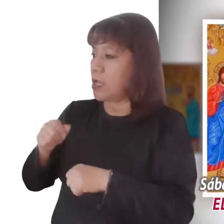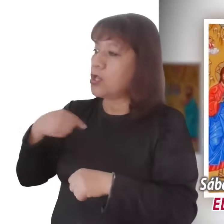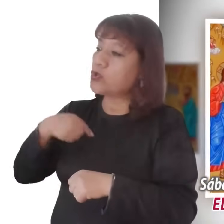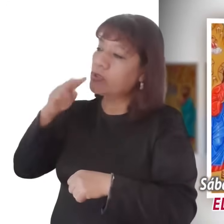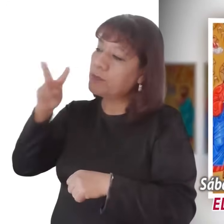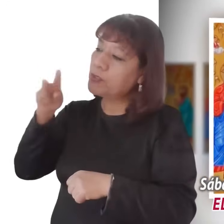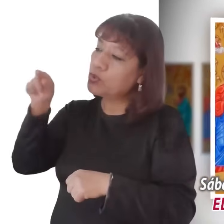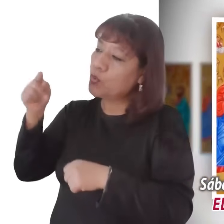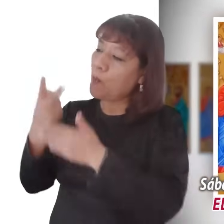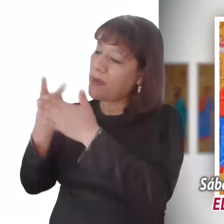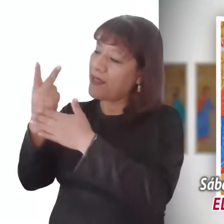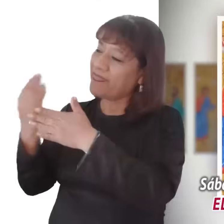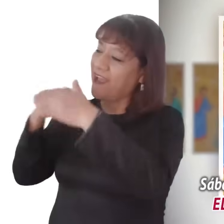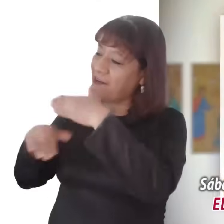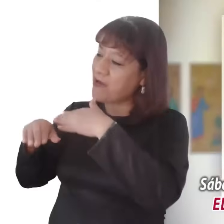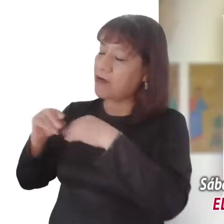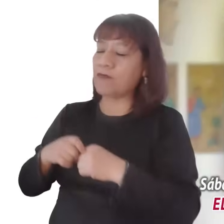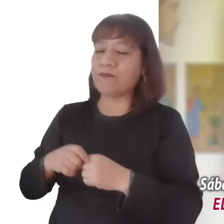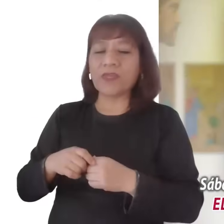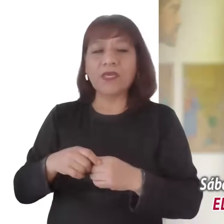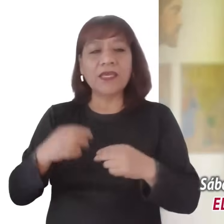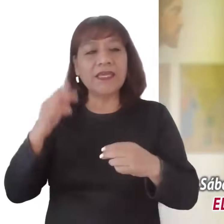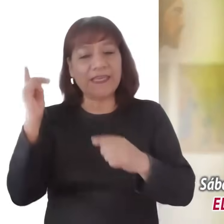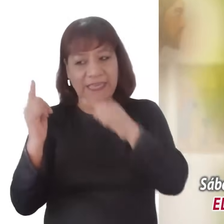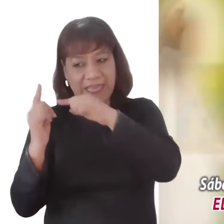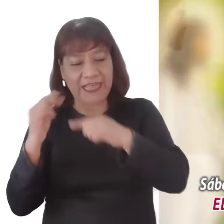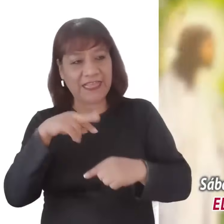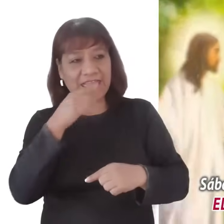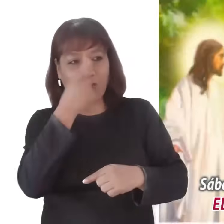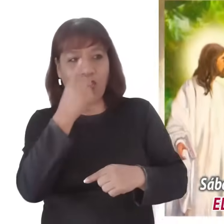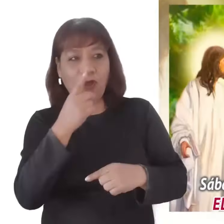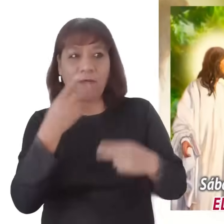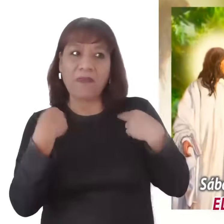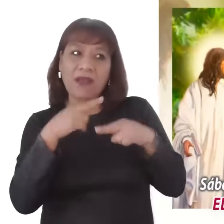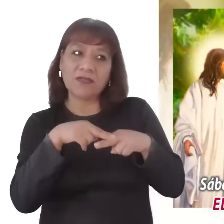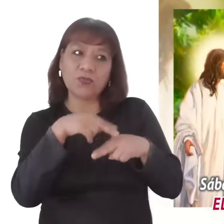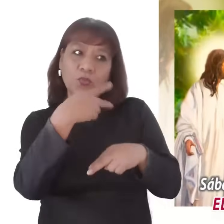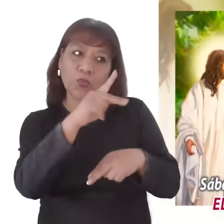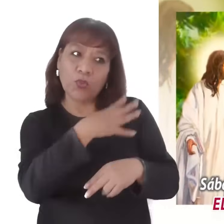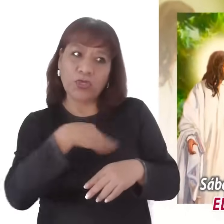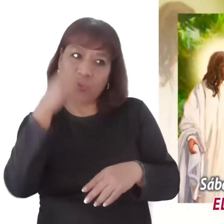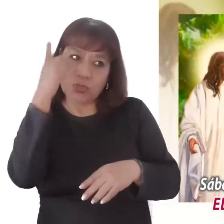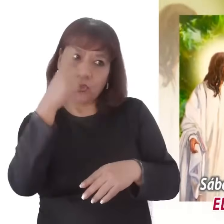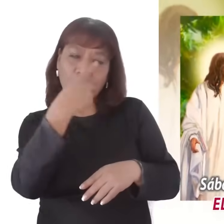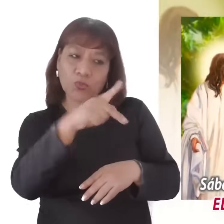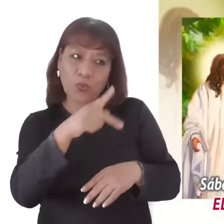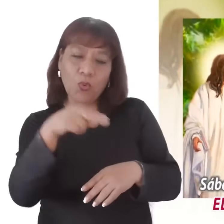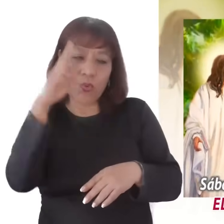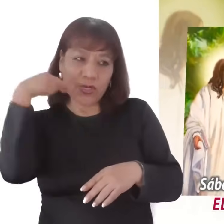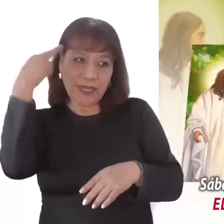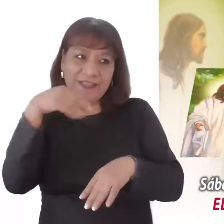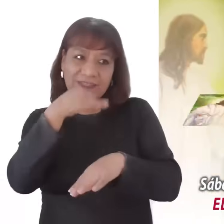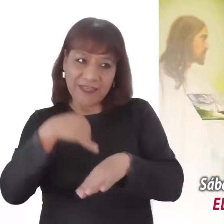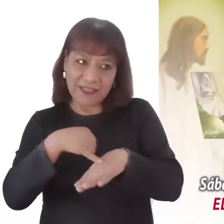Natanael: maestro, tú eres el Hijo de Dios, tú eres el Rey de Israel. Jesús le contestó: tú